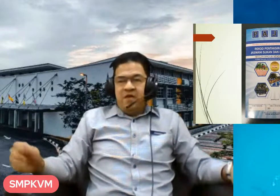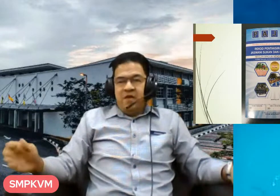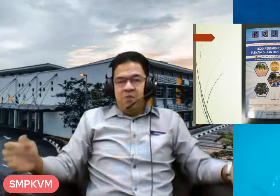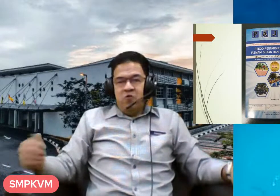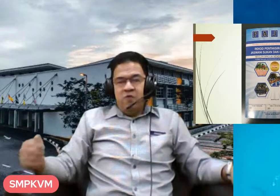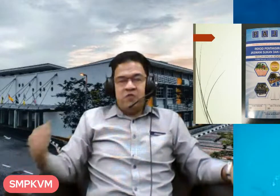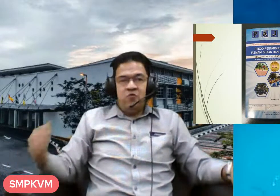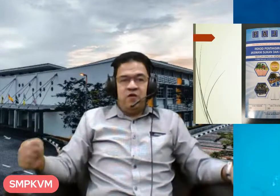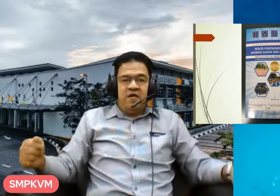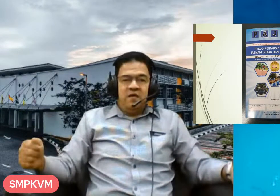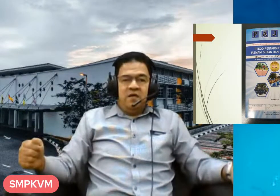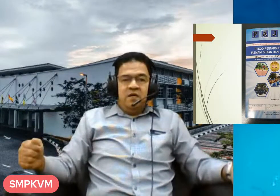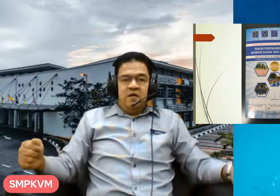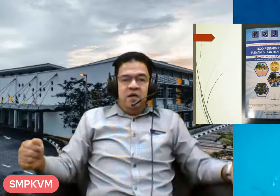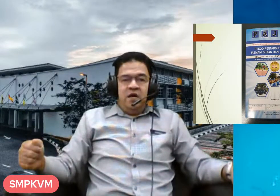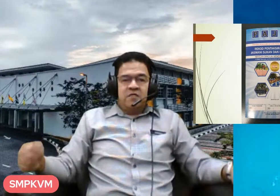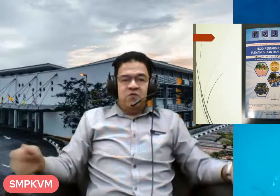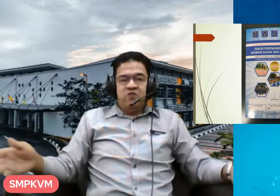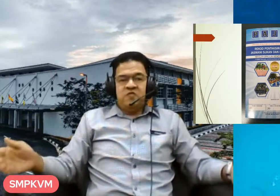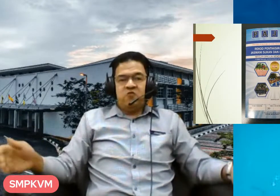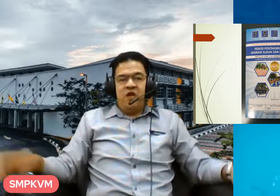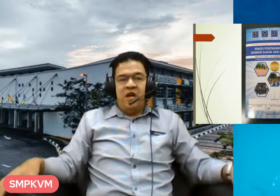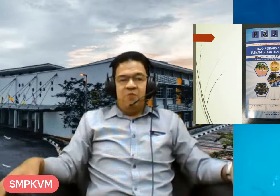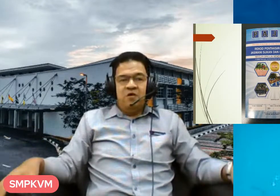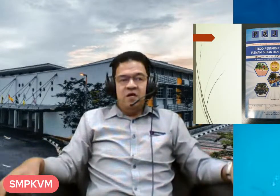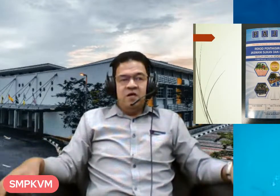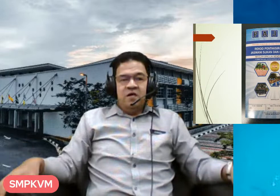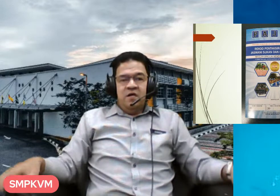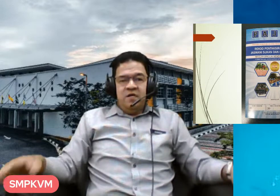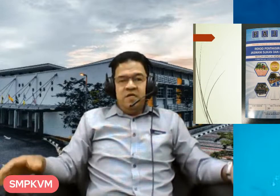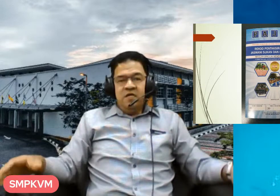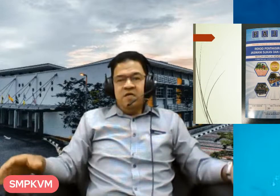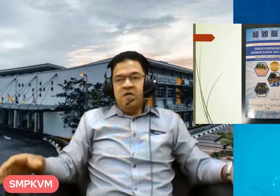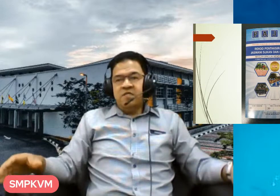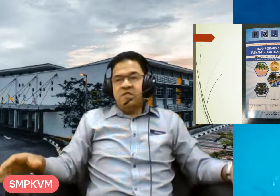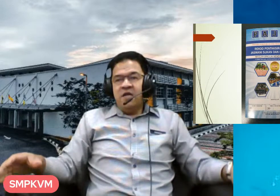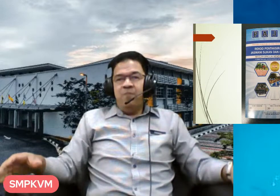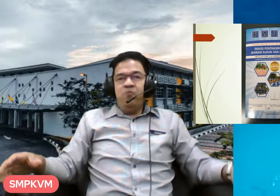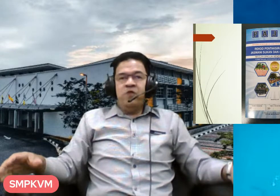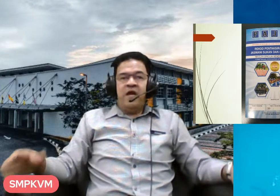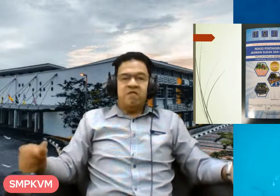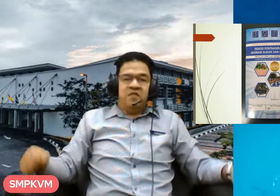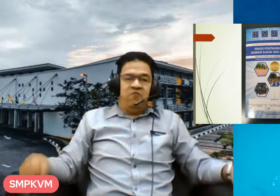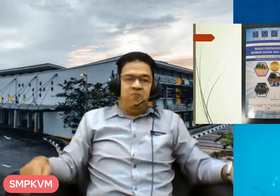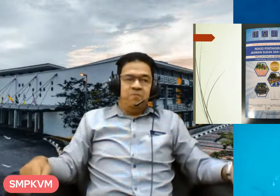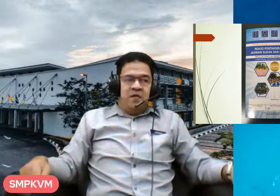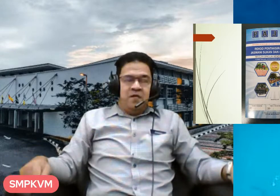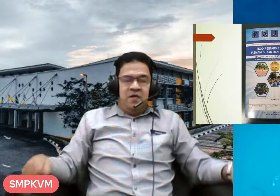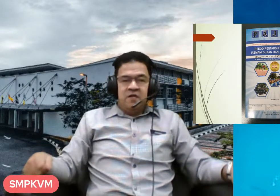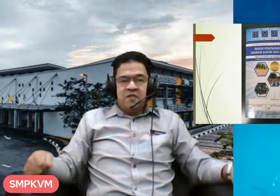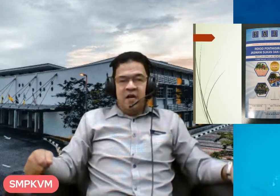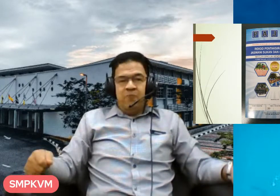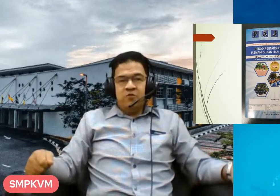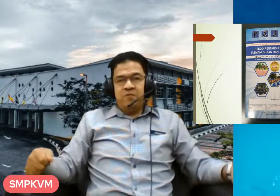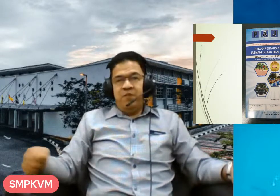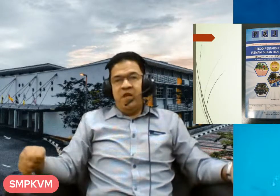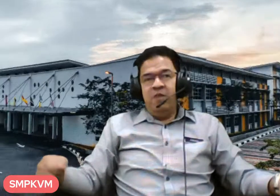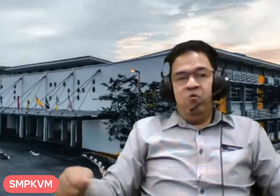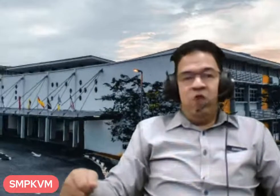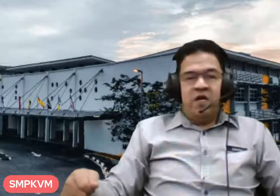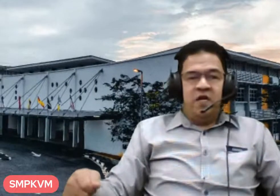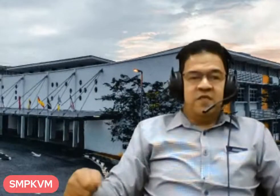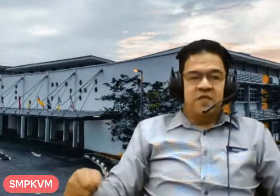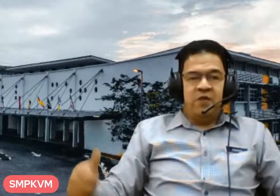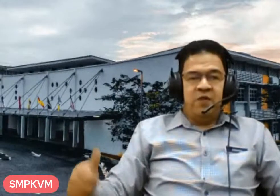paja-paja yang baru masuk nih ya sewaktu disekolah CEO Dio telah pun aktif dia telah pun